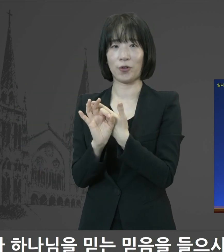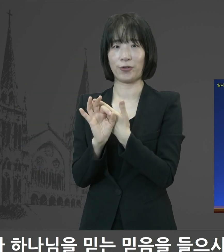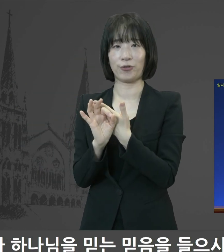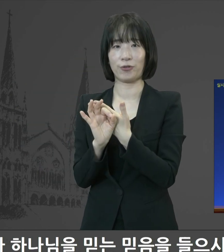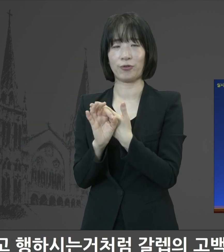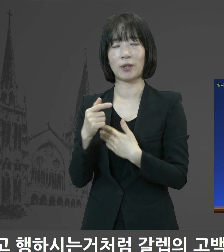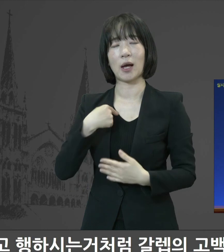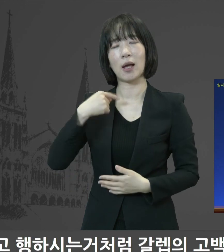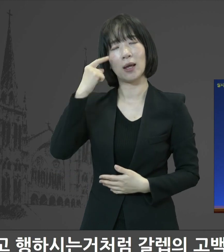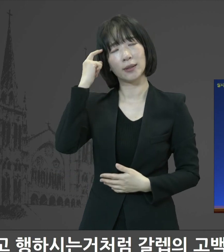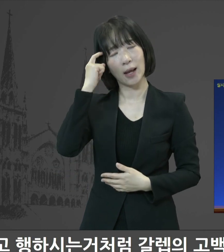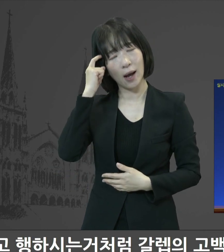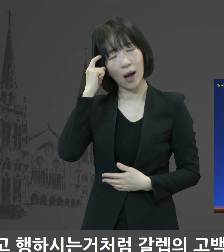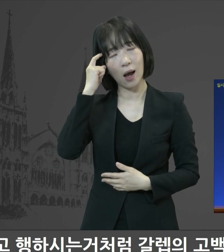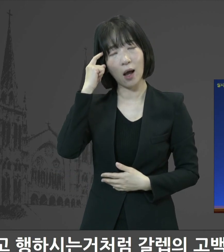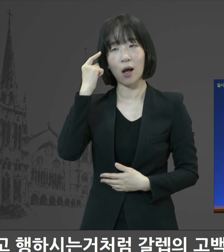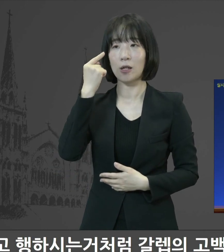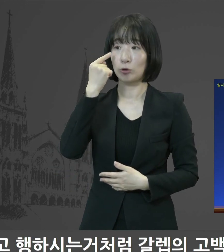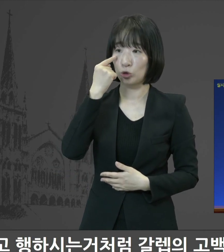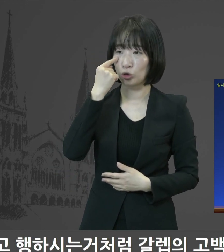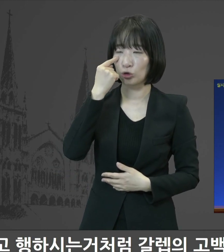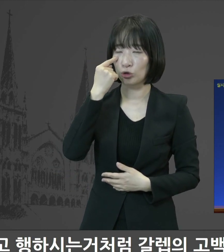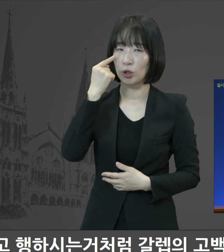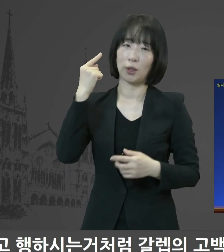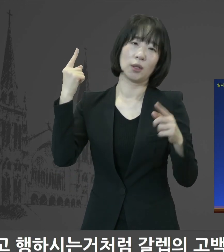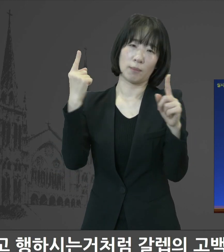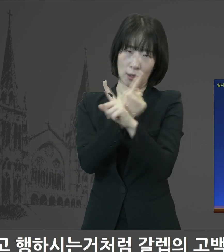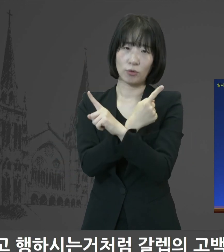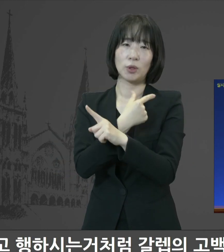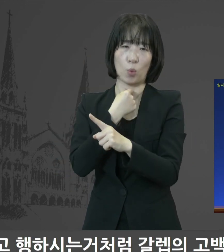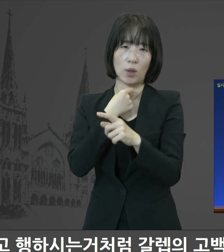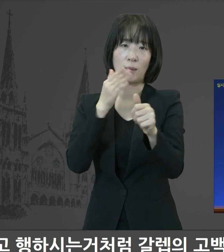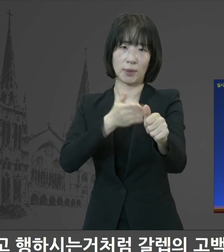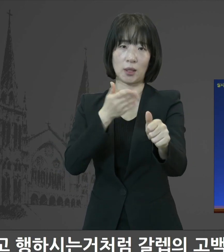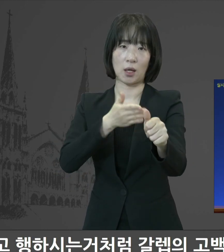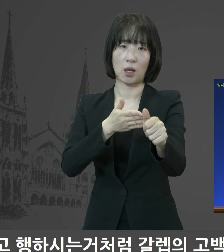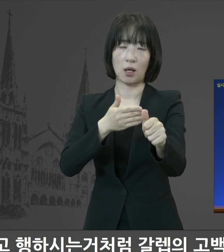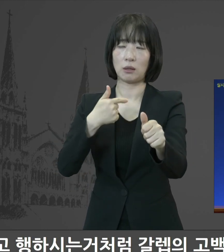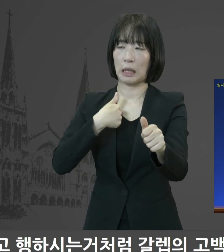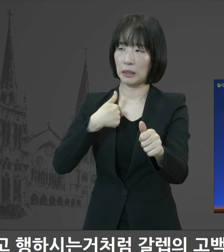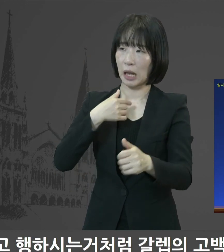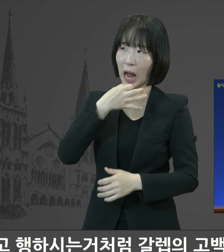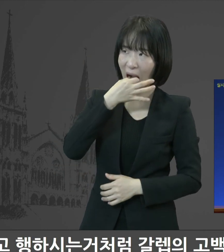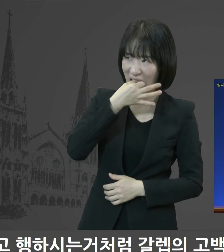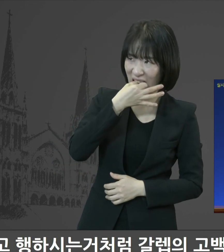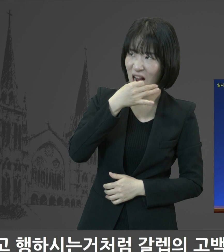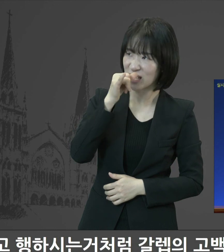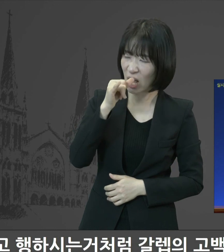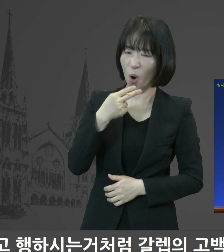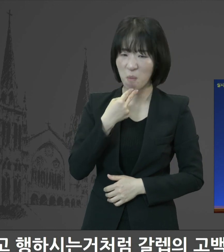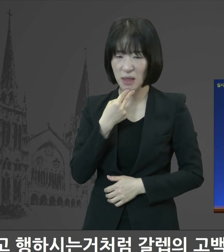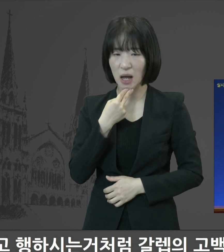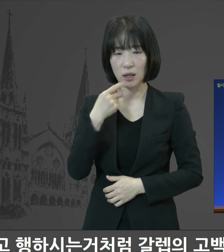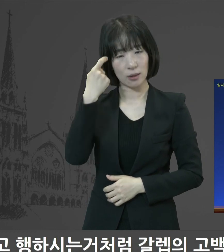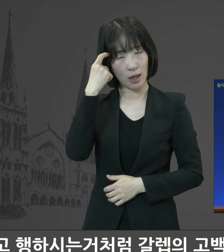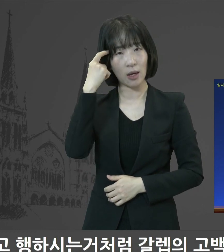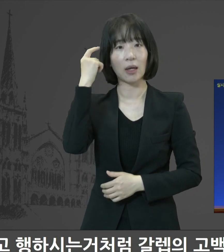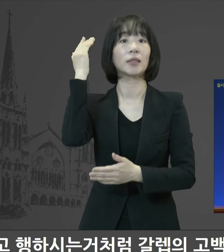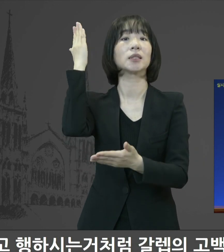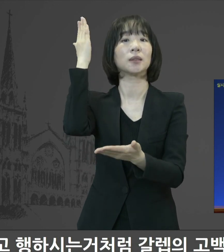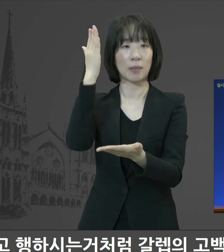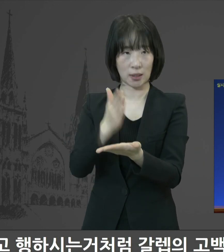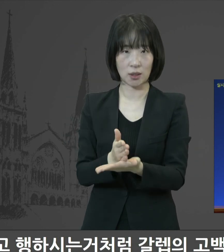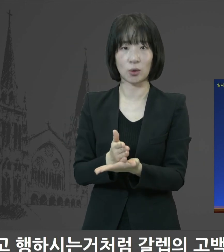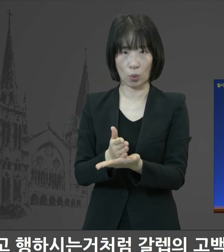있습니다. 이게 어려운 일인가? 쉬운 일인가? 이게 나에게 득되는 일인가? 손해되는 일인가? 이런 관점에서 보는